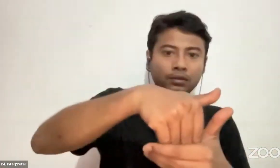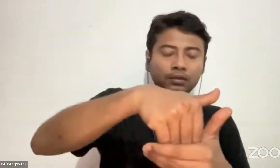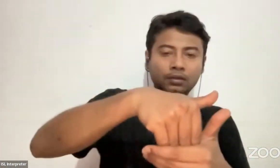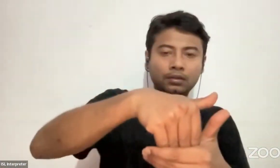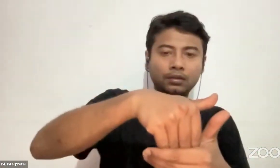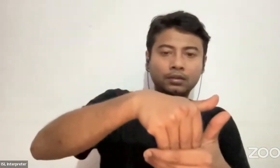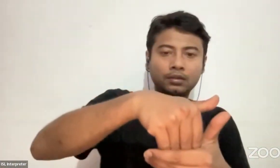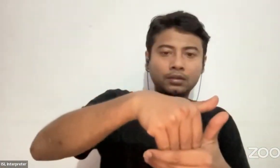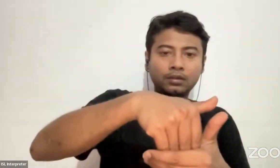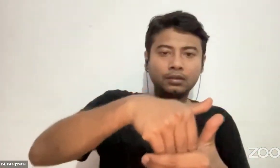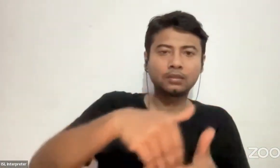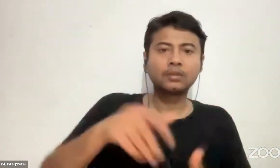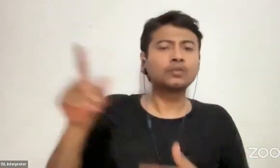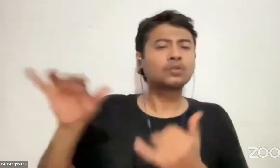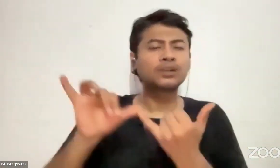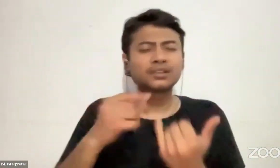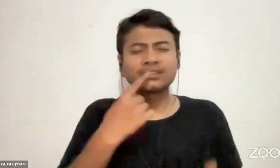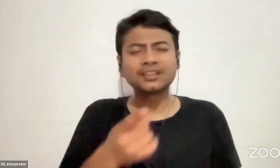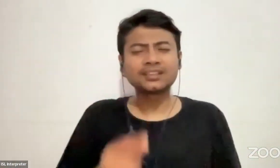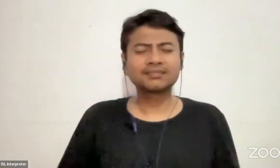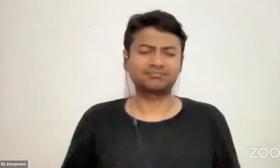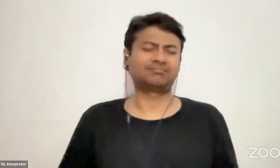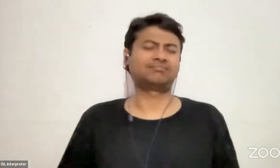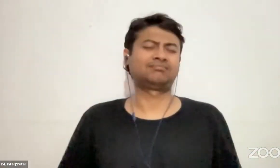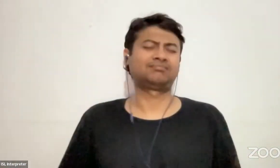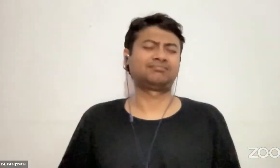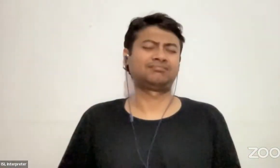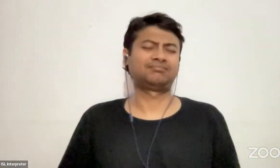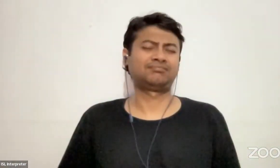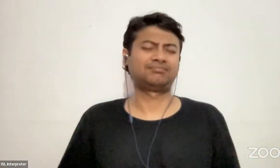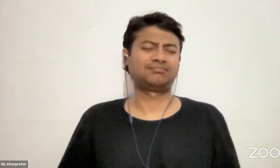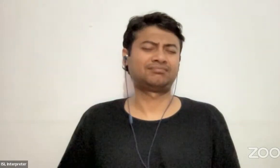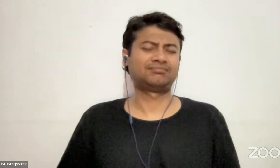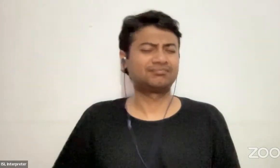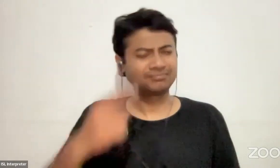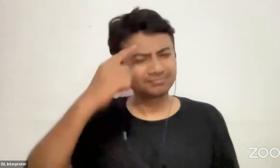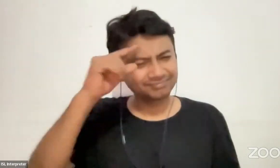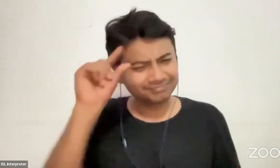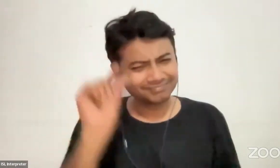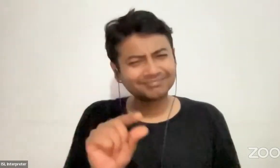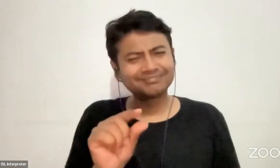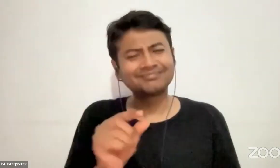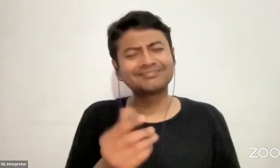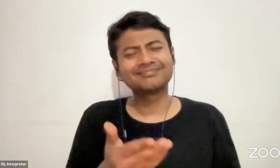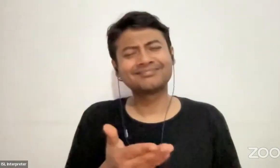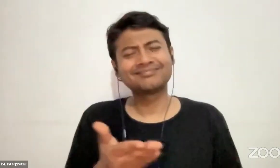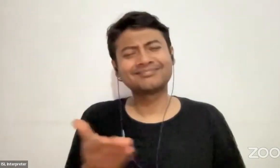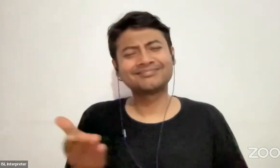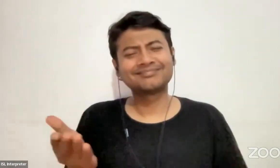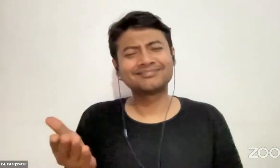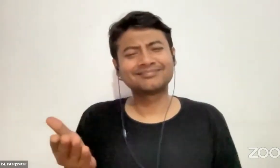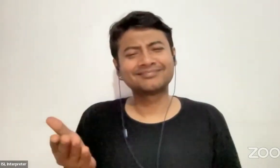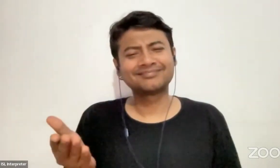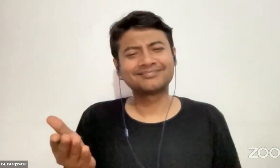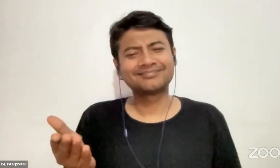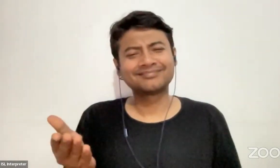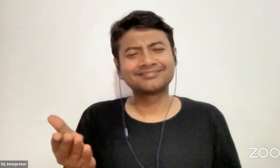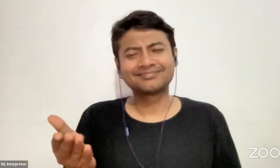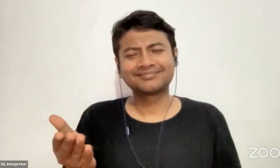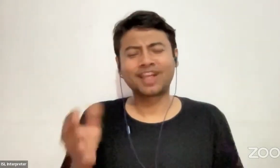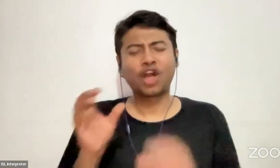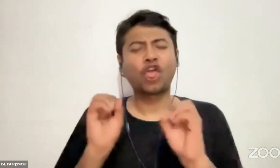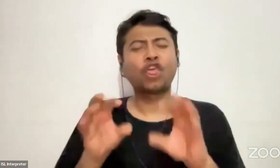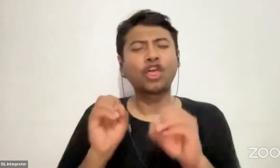तो भगवान इस बात को क्या कह रहे हैं, इस बात को मूर्खतापूर्ण बता रहे हैं, कह रहे तो मूर्खपन है, कह रहे बेकार की बात